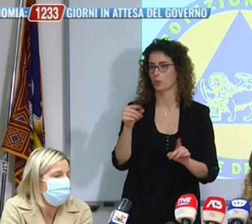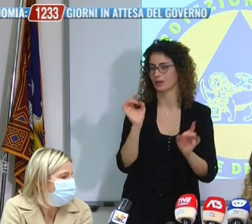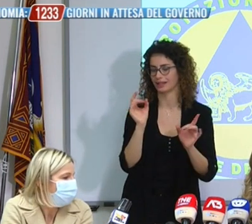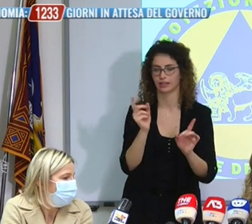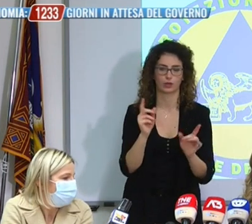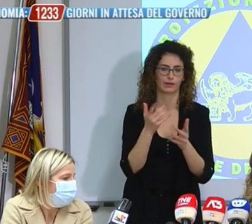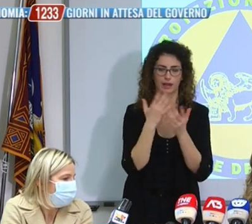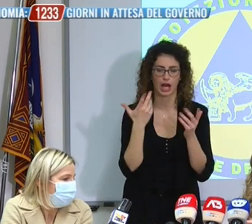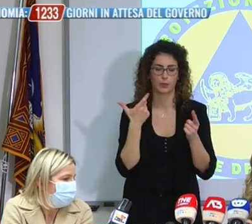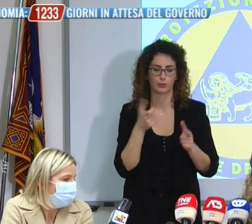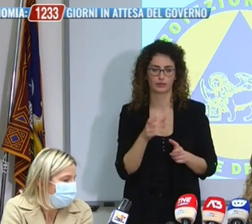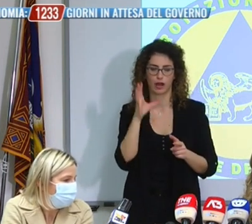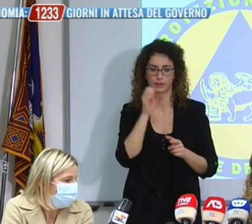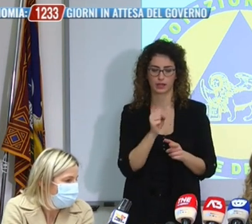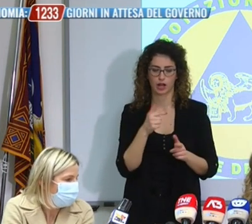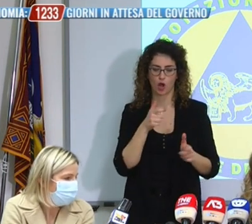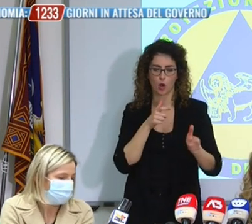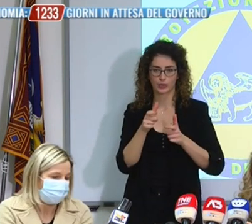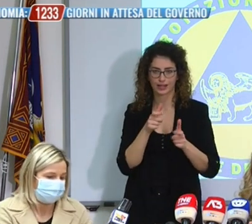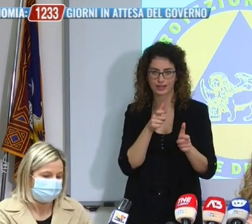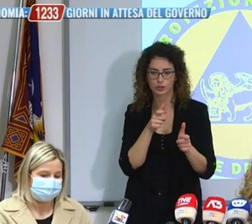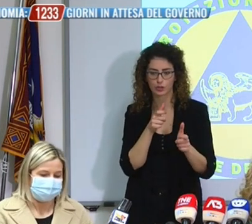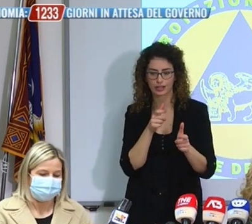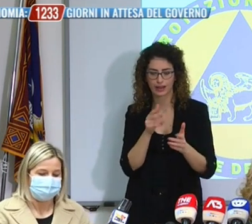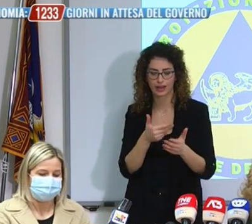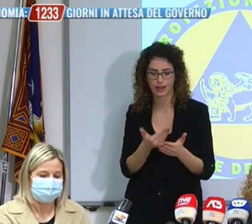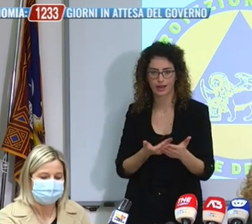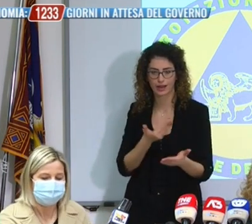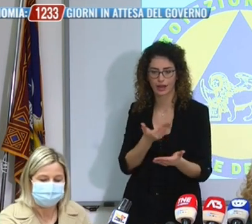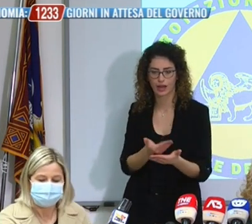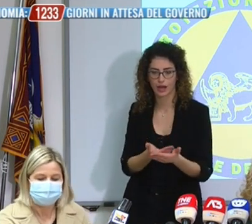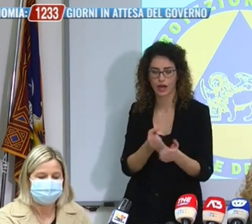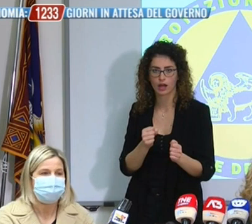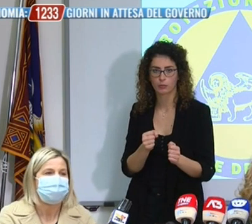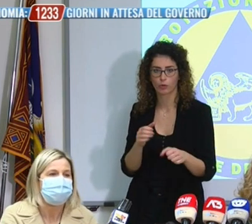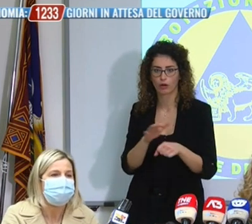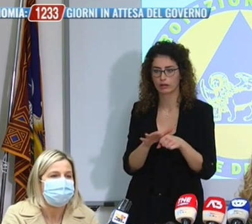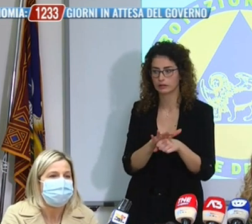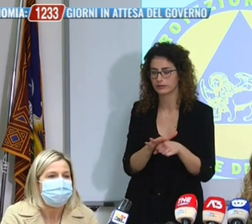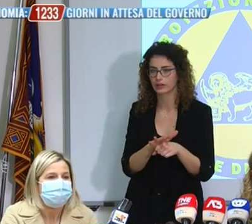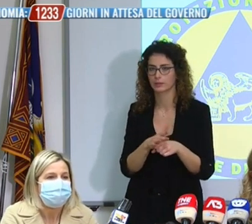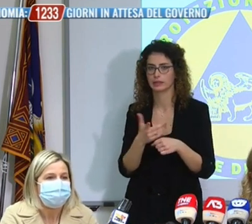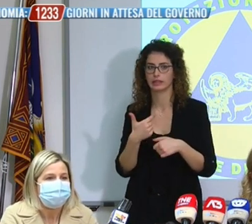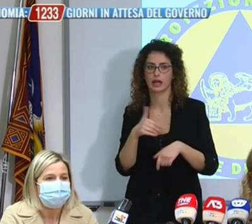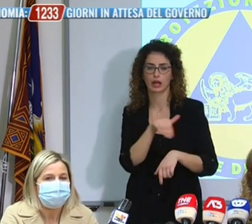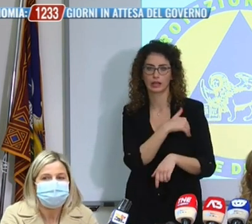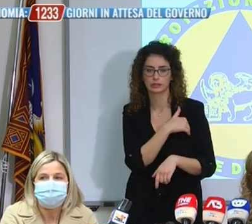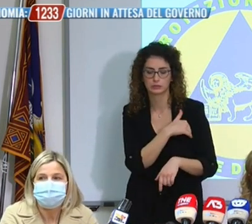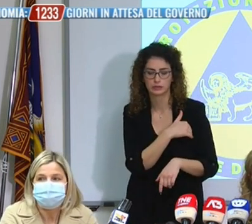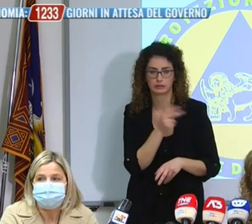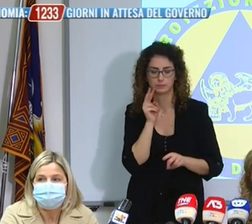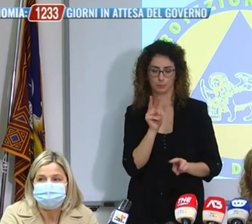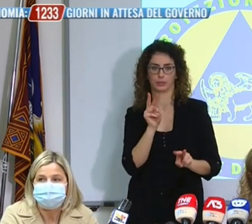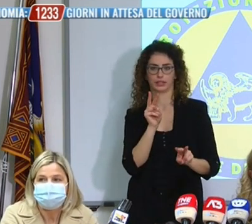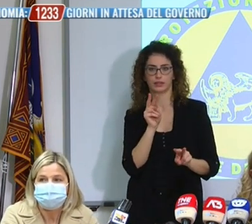perché ci rendiamo conto che questo tipo di comunicazione non può cogliere impreparati sia gli studenti